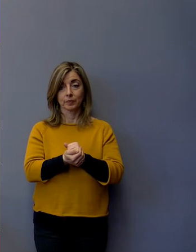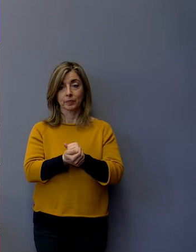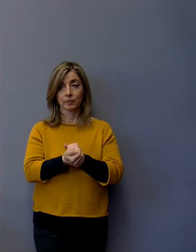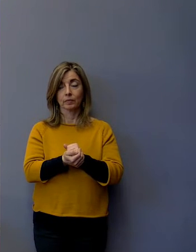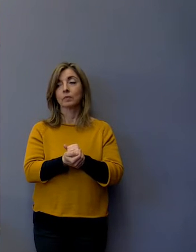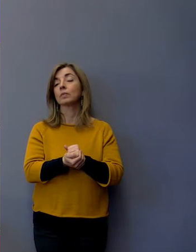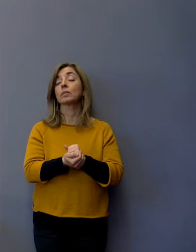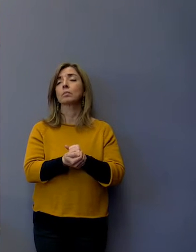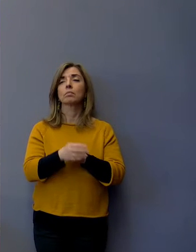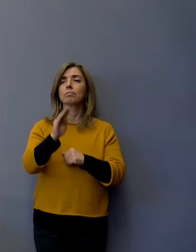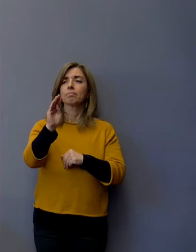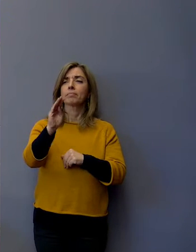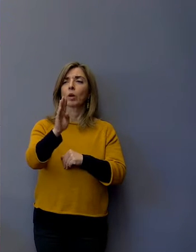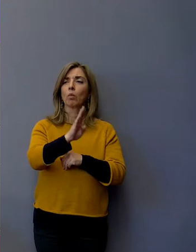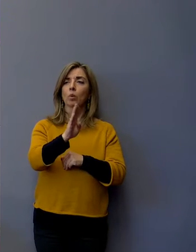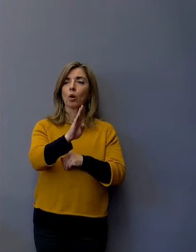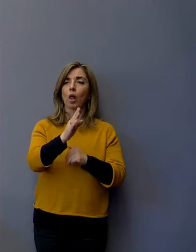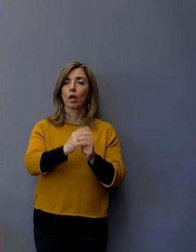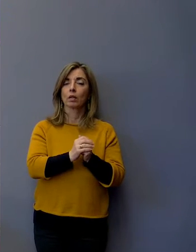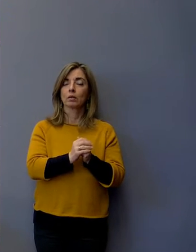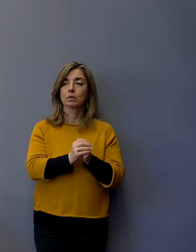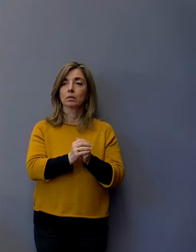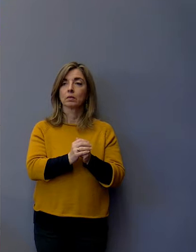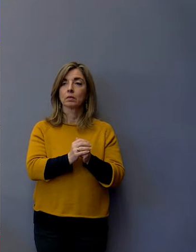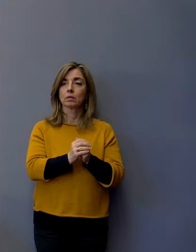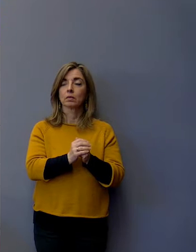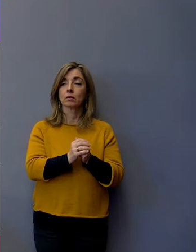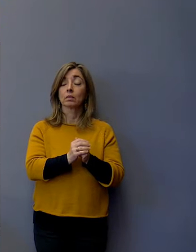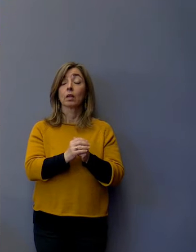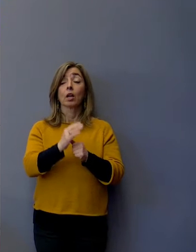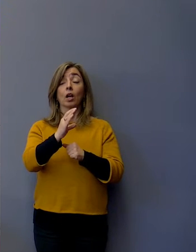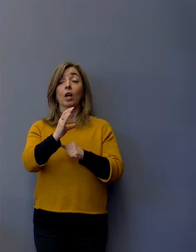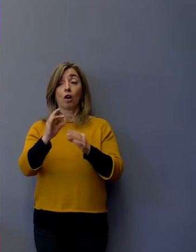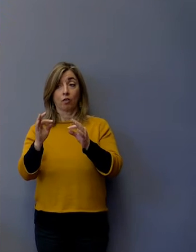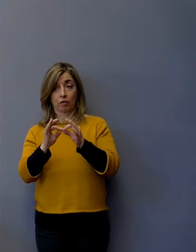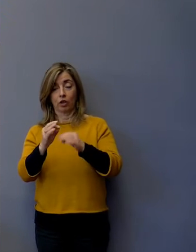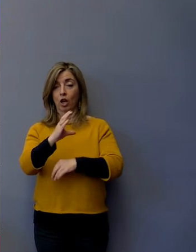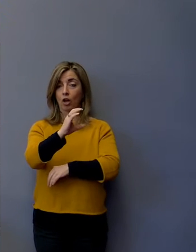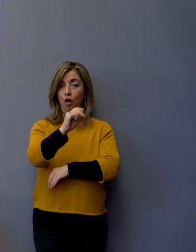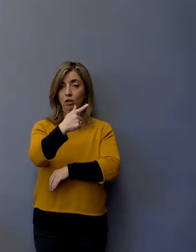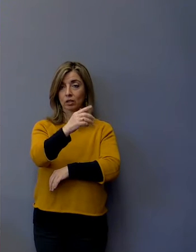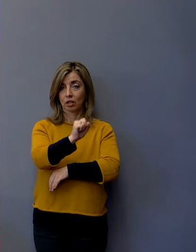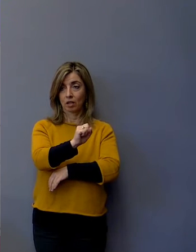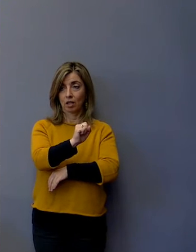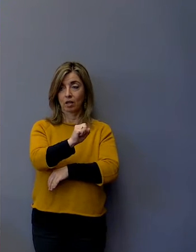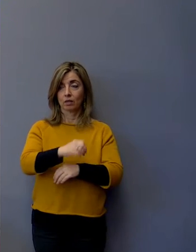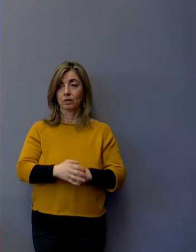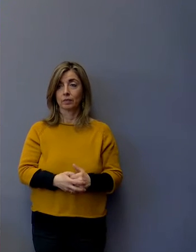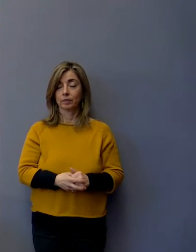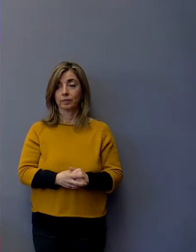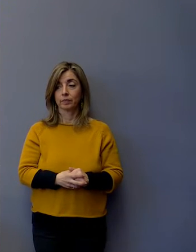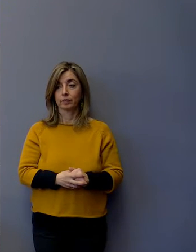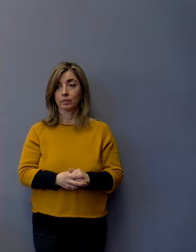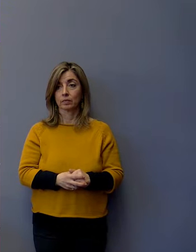consigliera bruccoleri consigliere cosa già favorevole consigliera bruccoleri consigliere costa